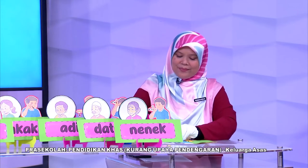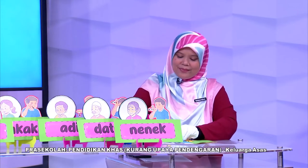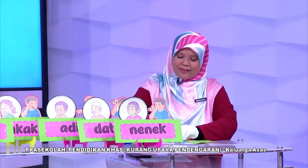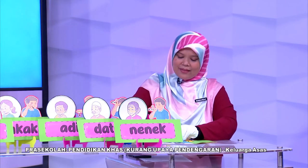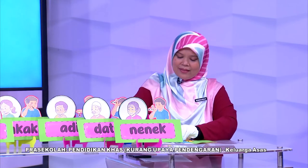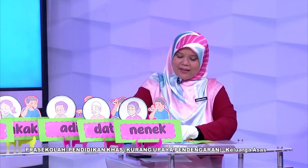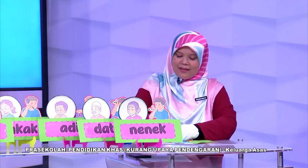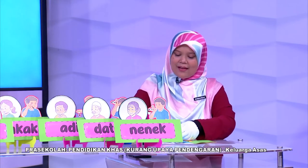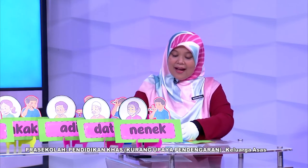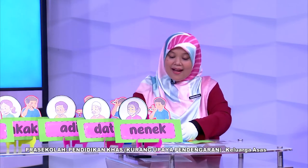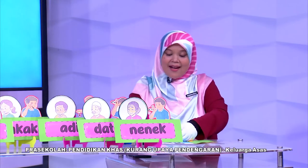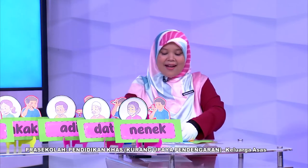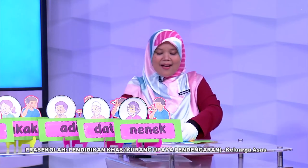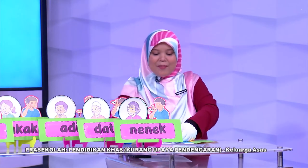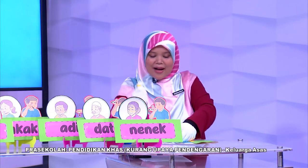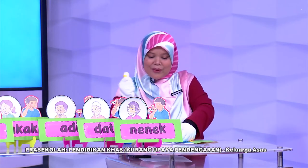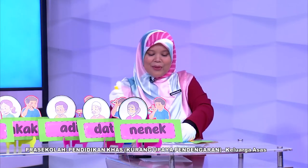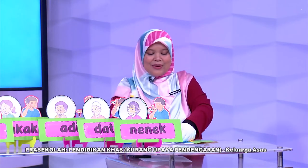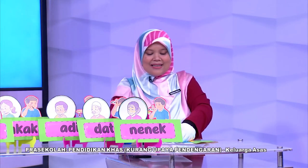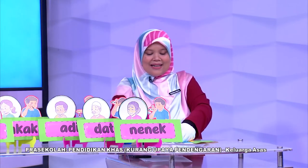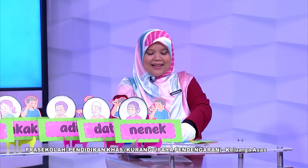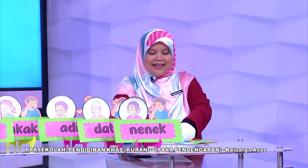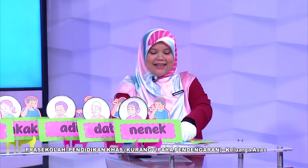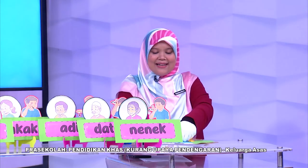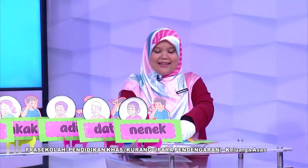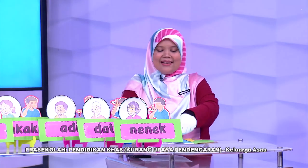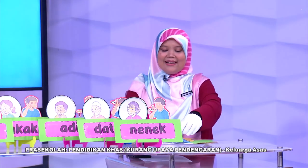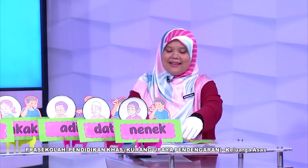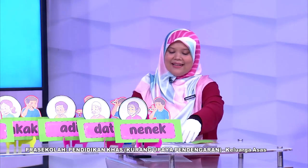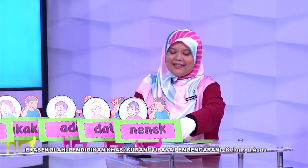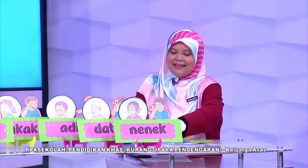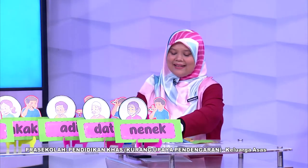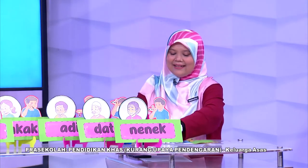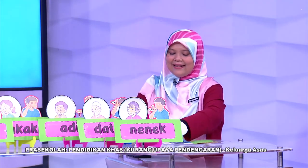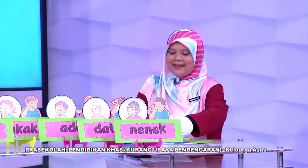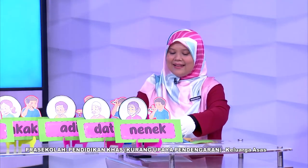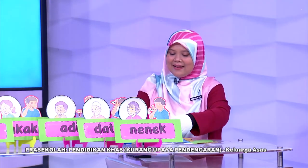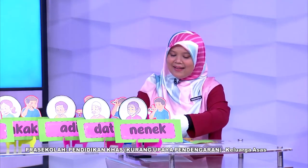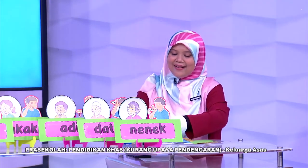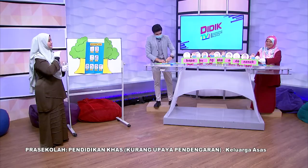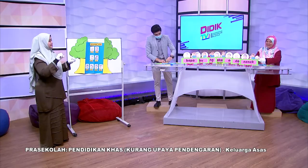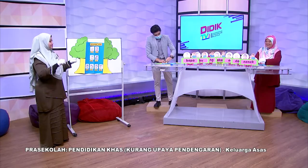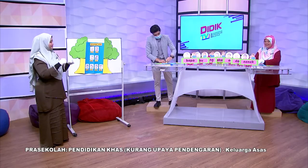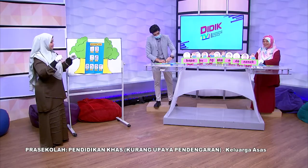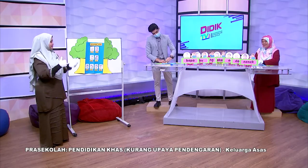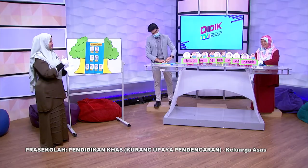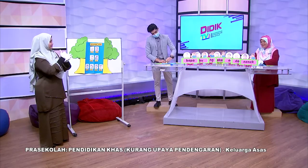Venture berkebun kejadian bolong game khusus Baik Ibu tuh suruh masak Ivan tolong enggak rapuh WC